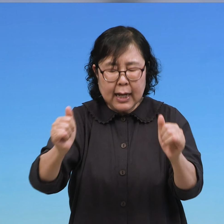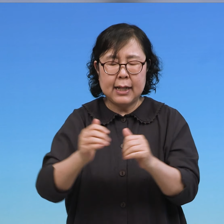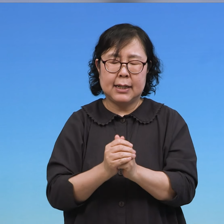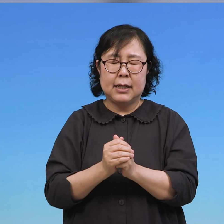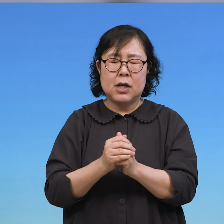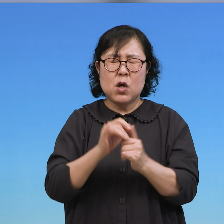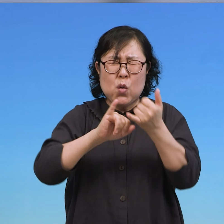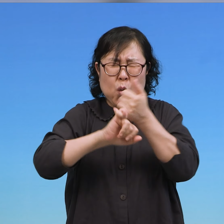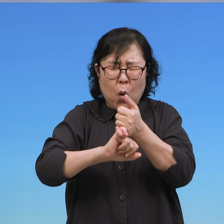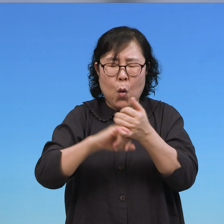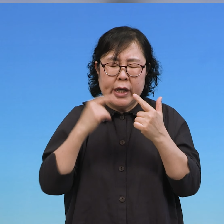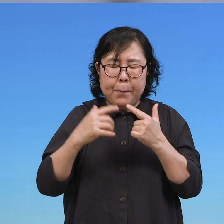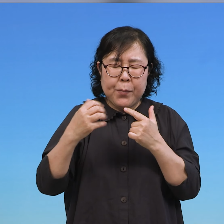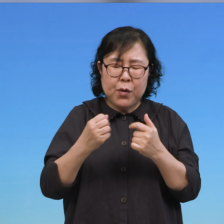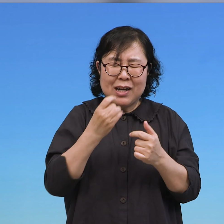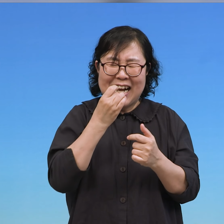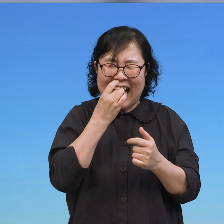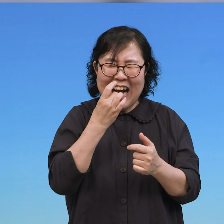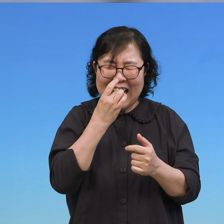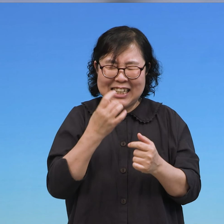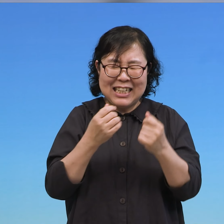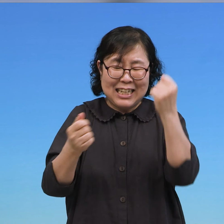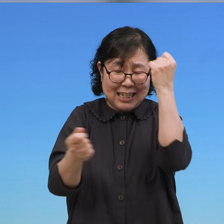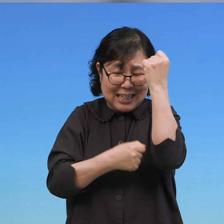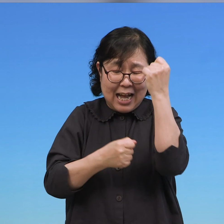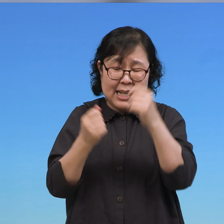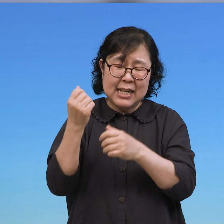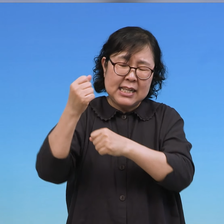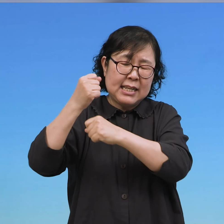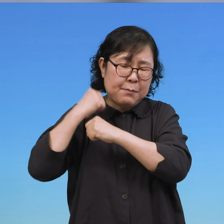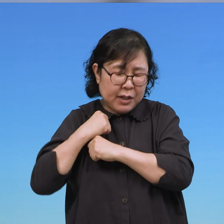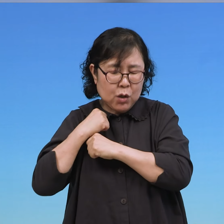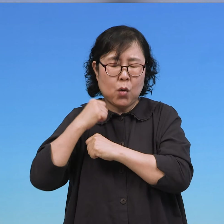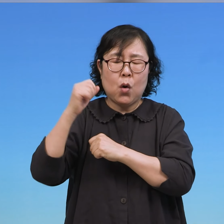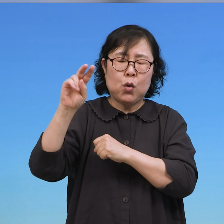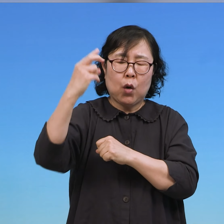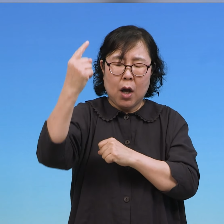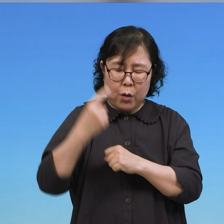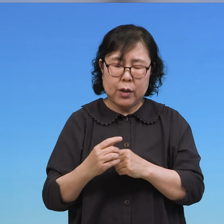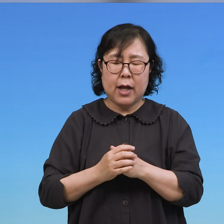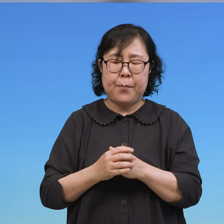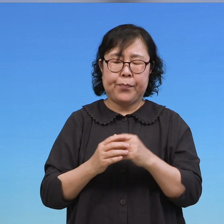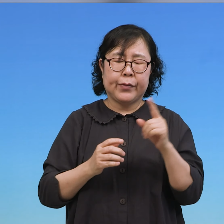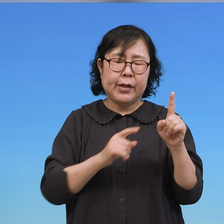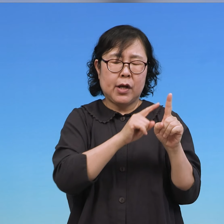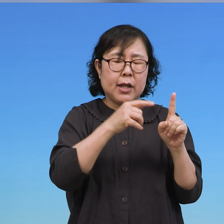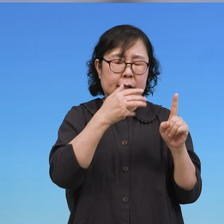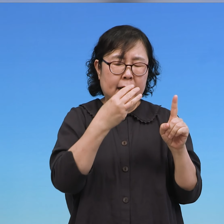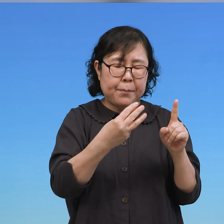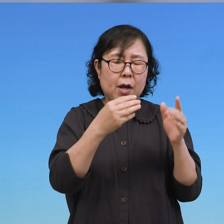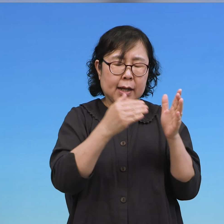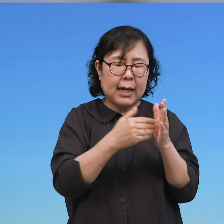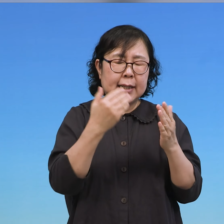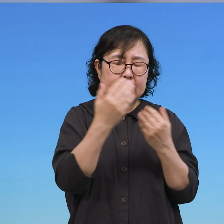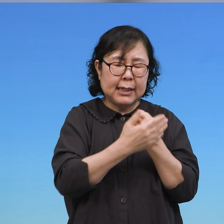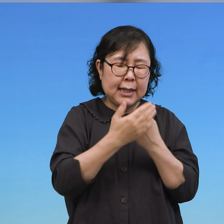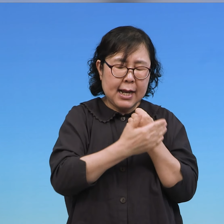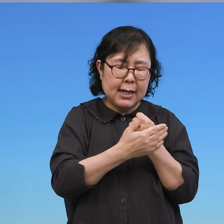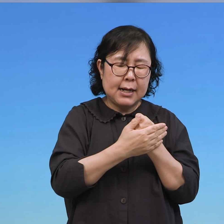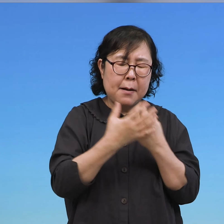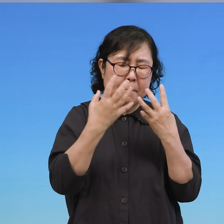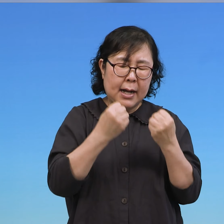반드시 기쁨으로 그 곡식단을 가지고 돌아오리로다. 하나님, 그동안 1절부터 3절에서 주셨던 은혜를 많이